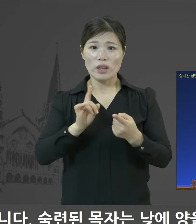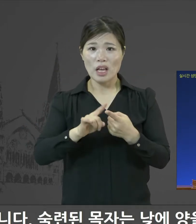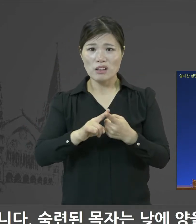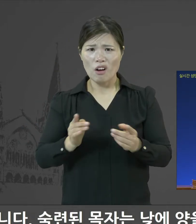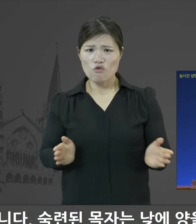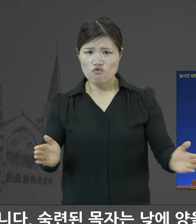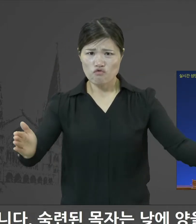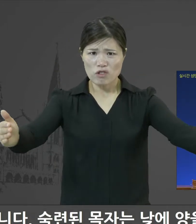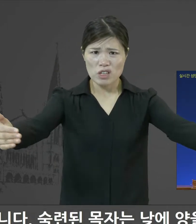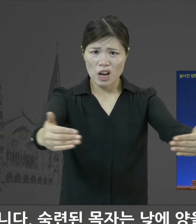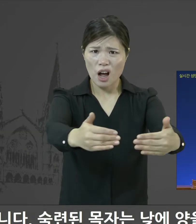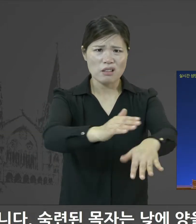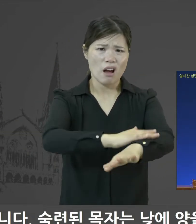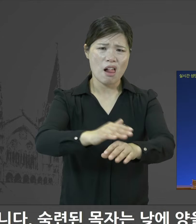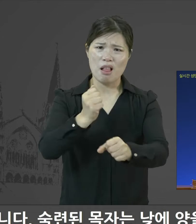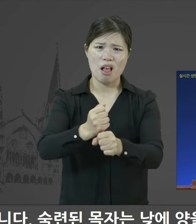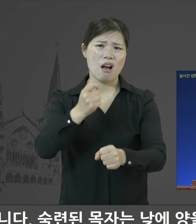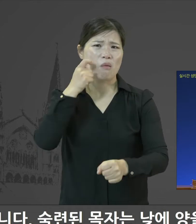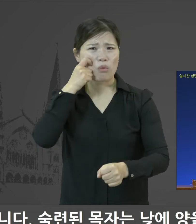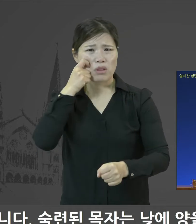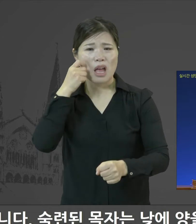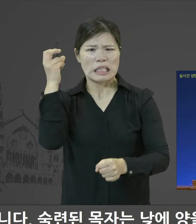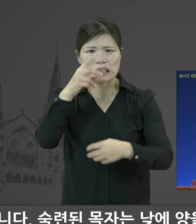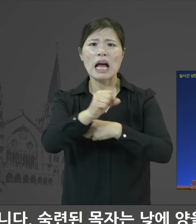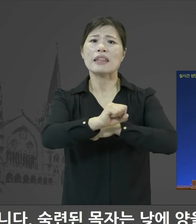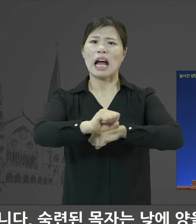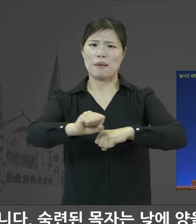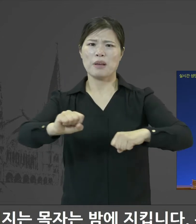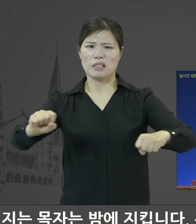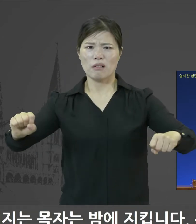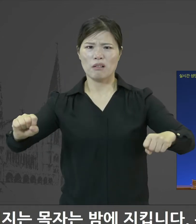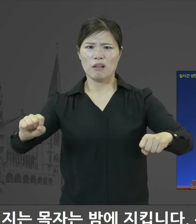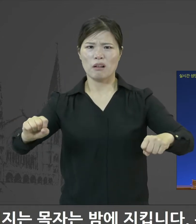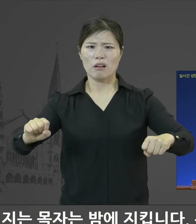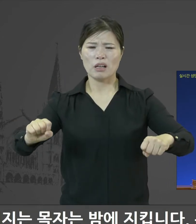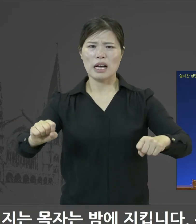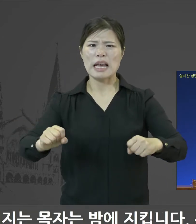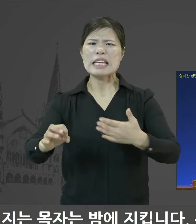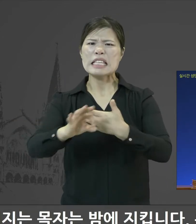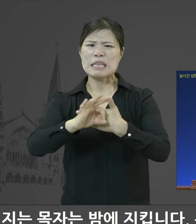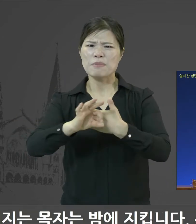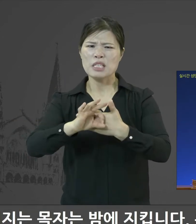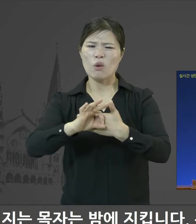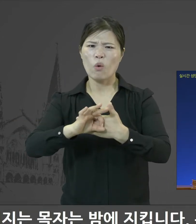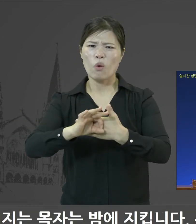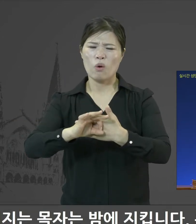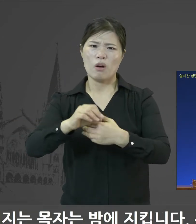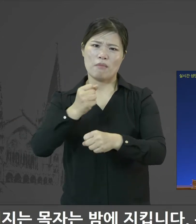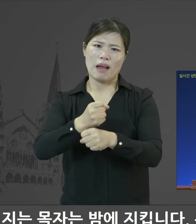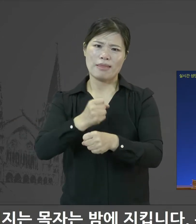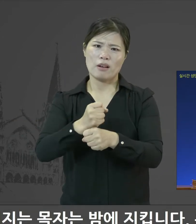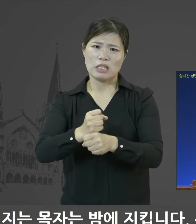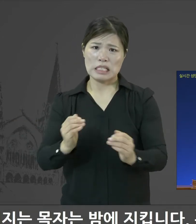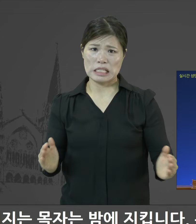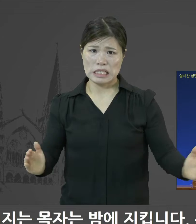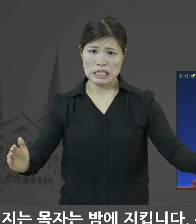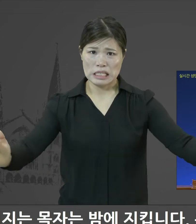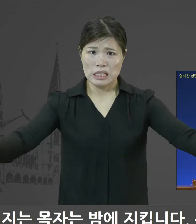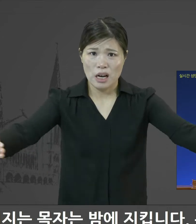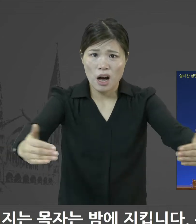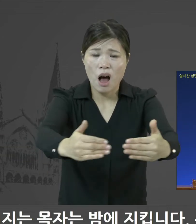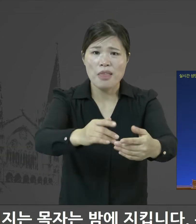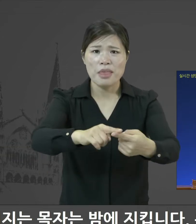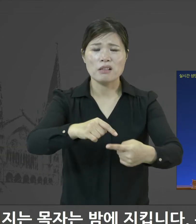우리가 아니라는 겁니다. 밖에 들판에 간이로 만든 우리의 그 출입구를 자기 몸으로